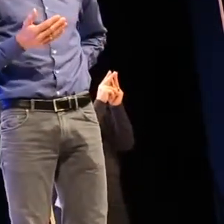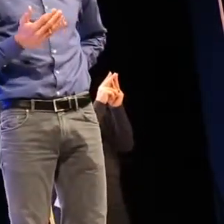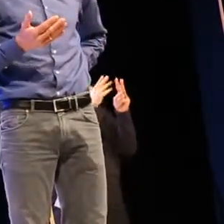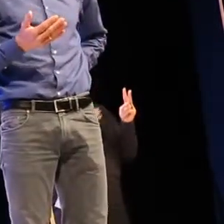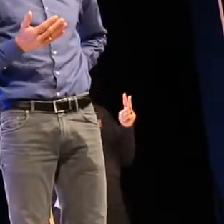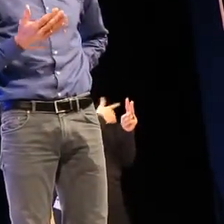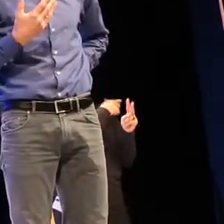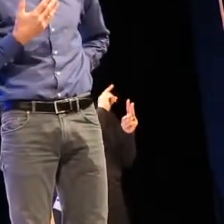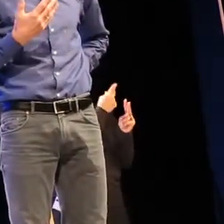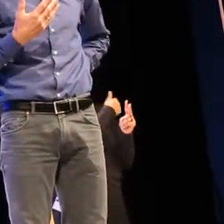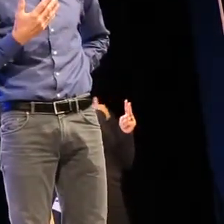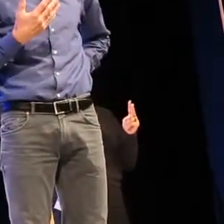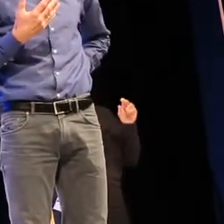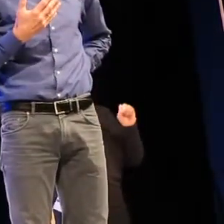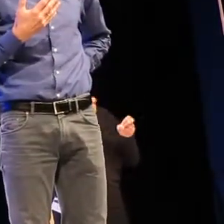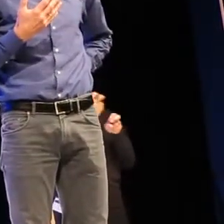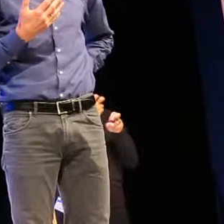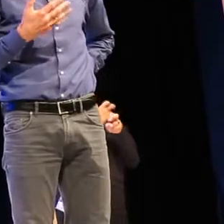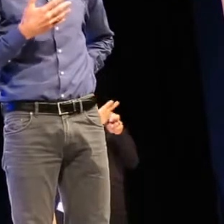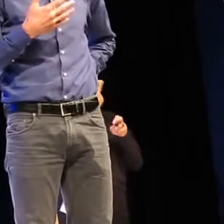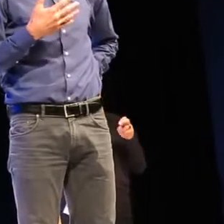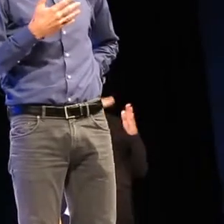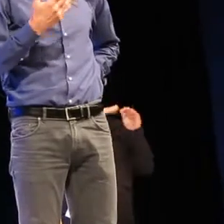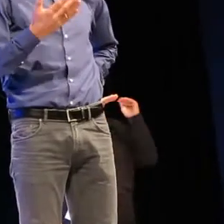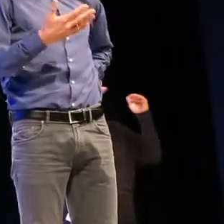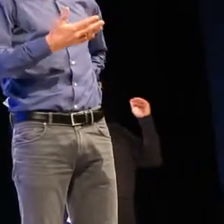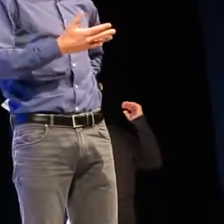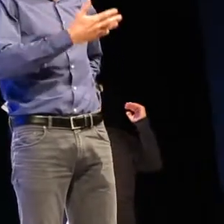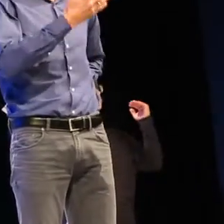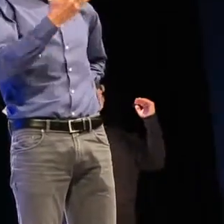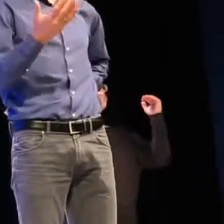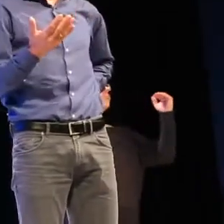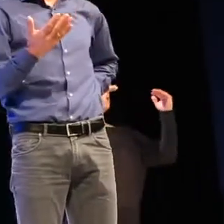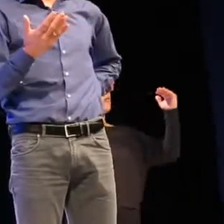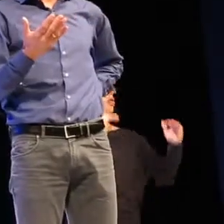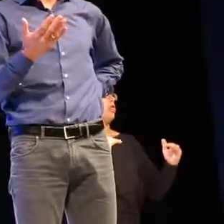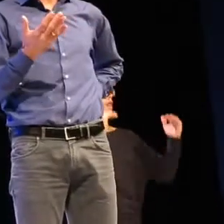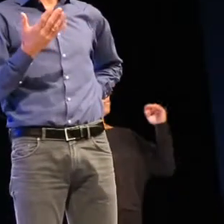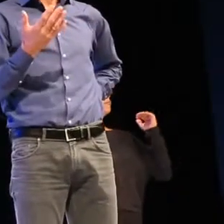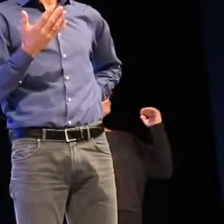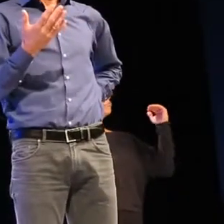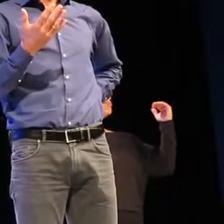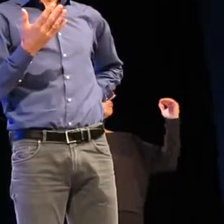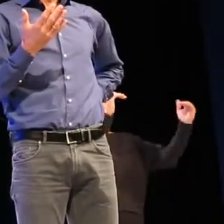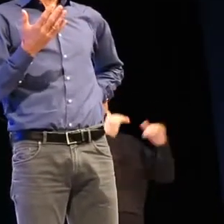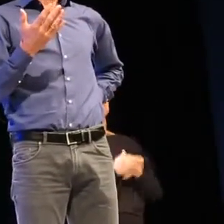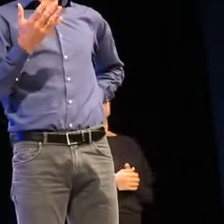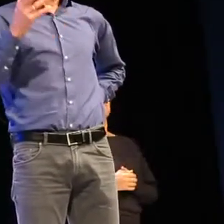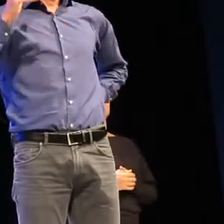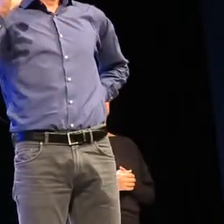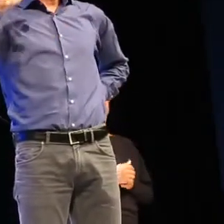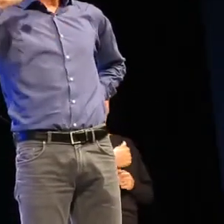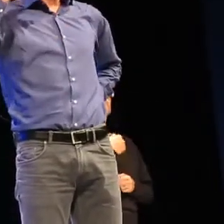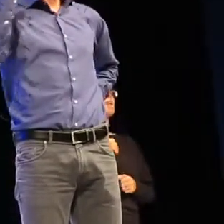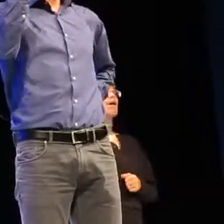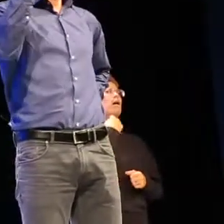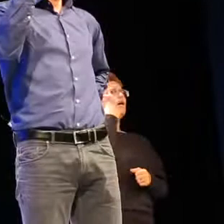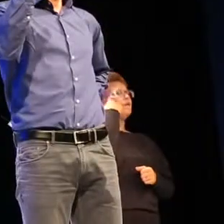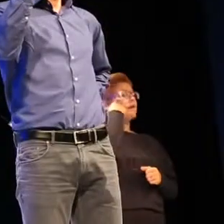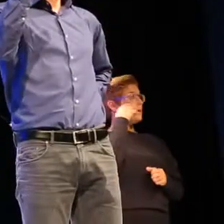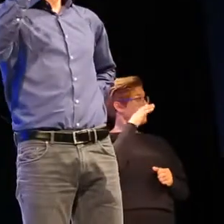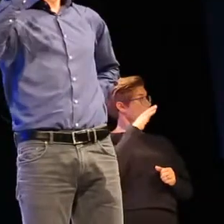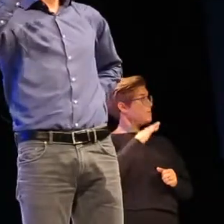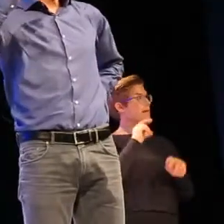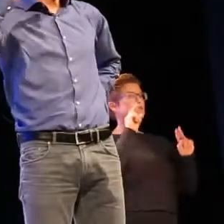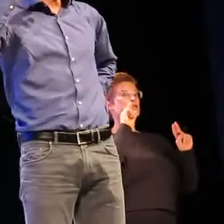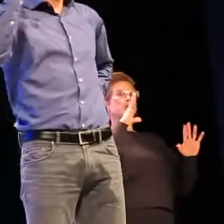ord om det här med trycket. Den känslan jag har, jag tror vi alla delar det, är att i och med att det blåser en ny